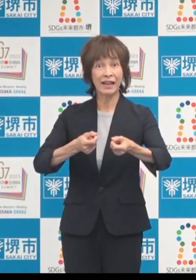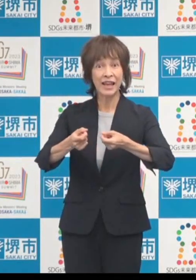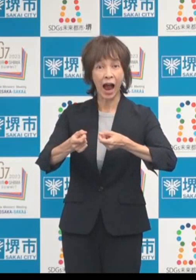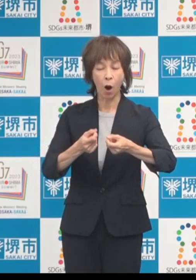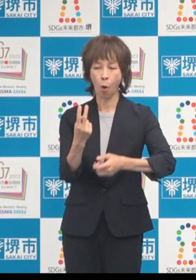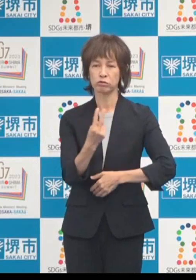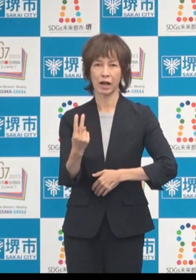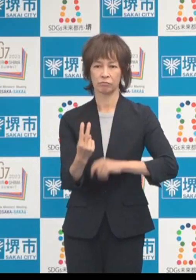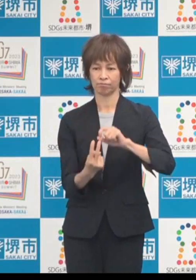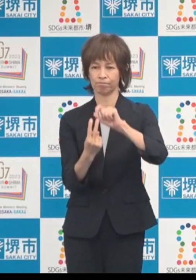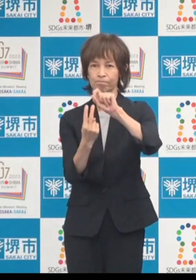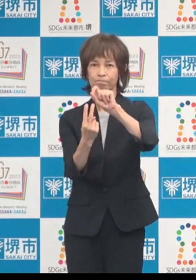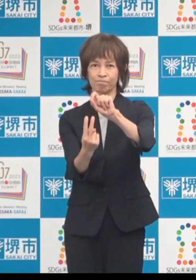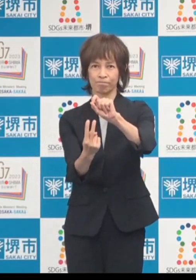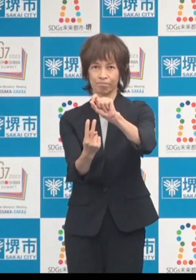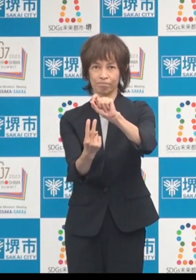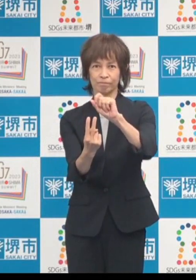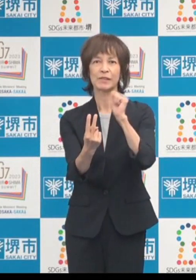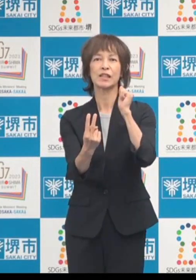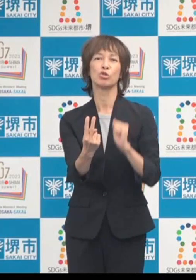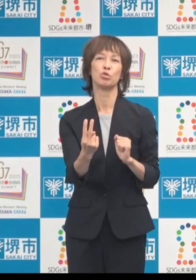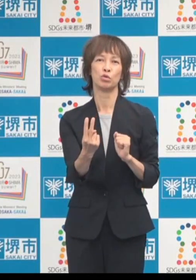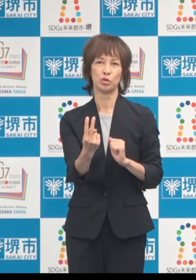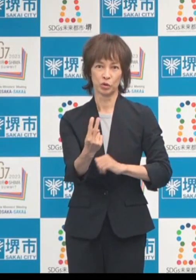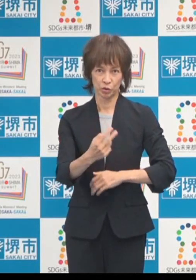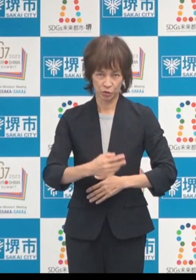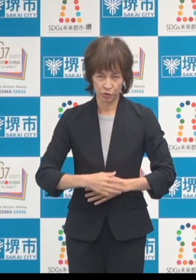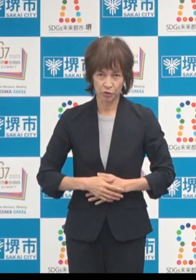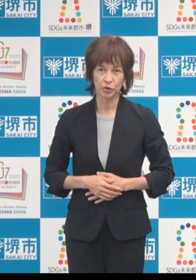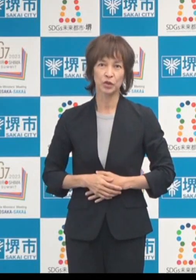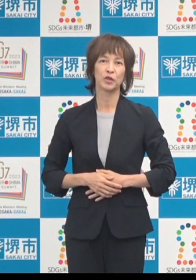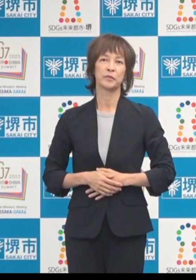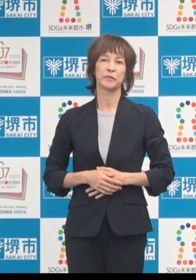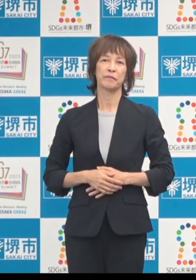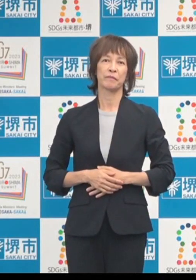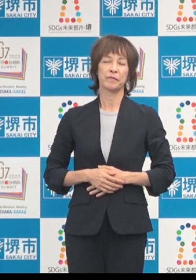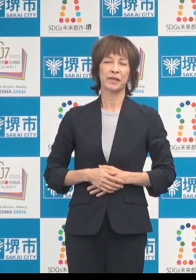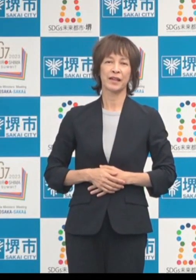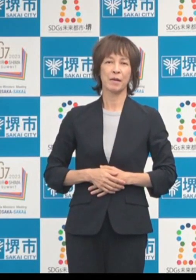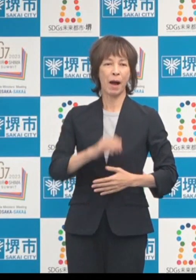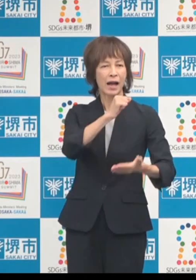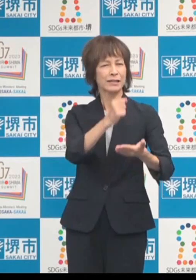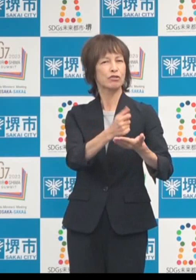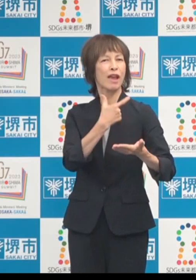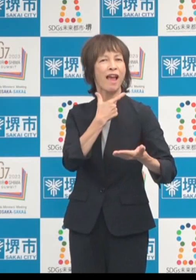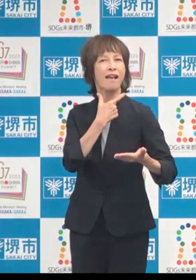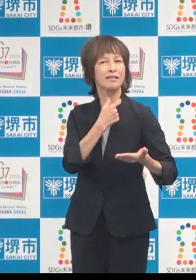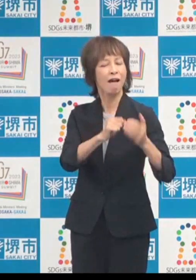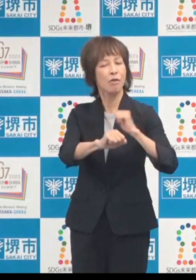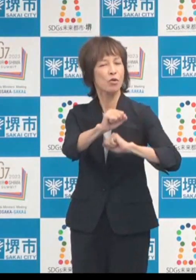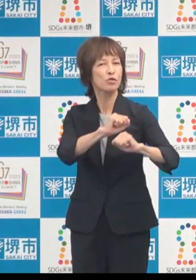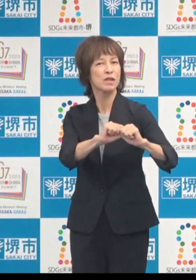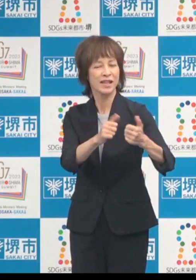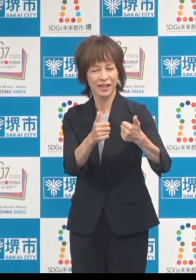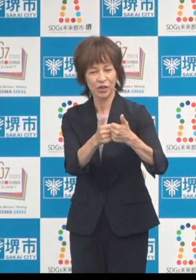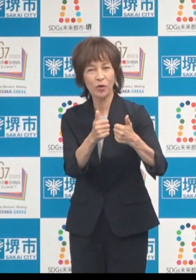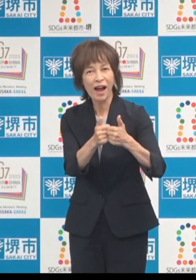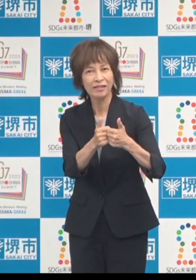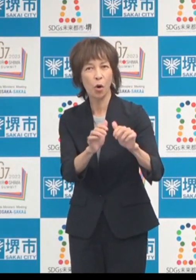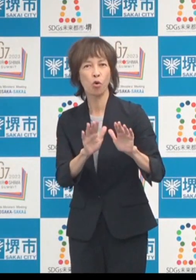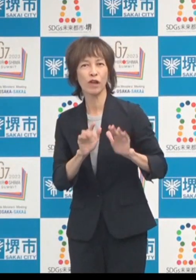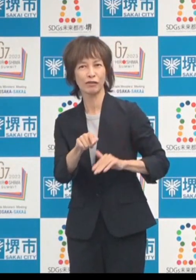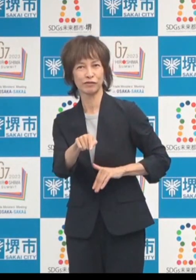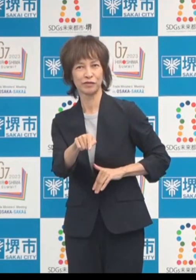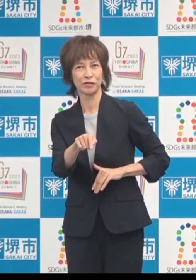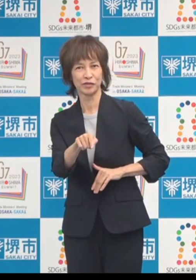設、常にそこにいていただきまして、利用者の実現したい取り組みをお聞きをして相談をお受けする、